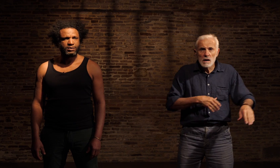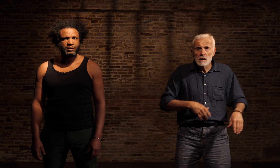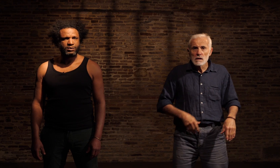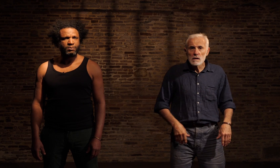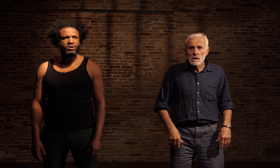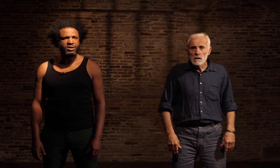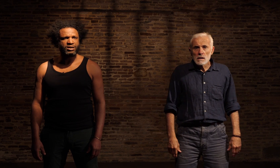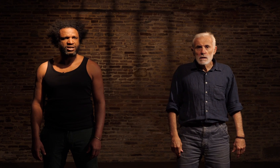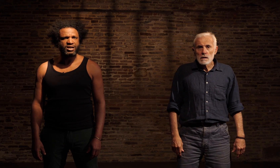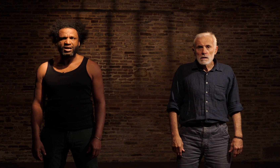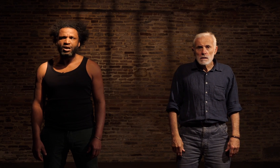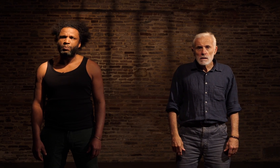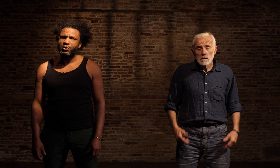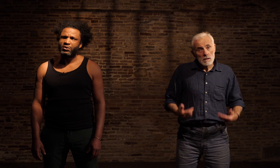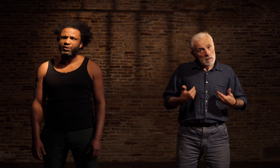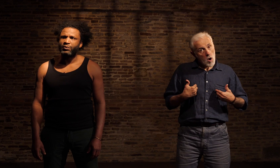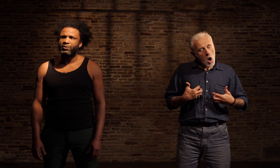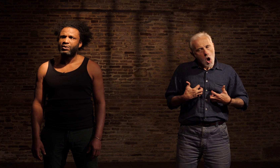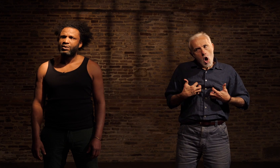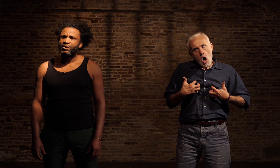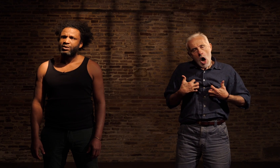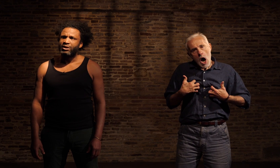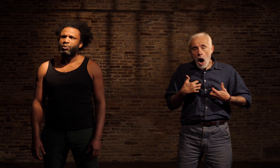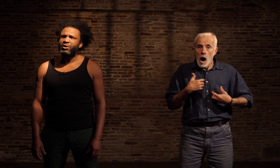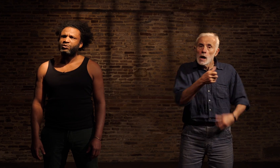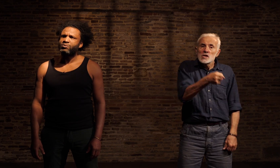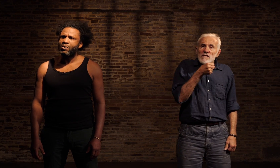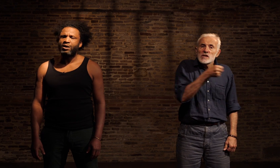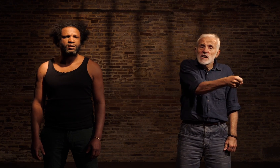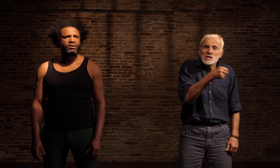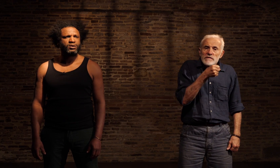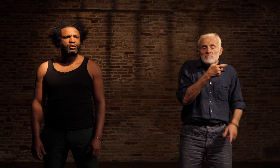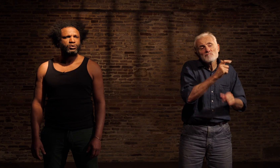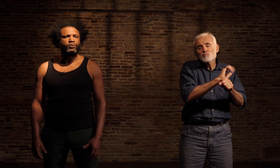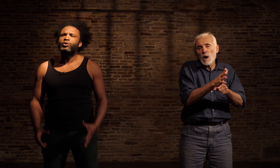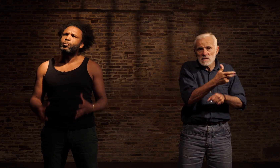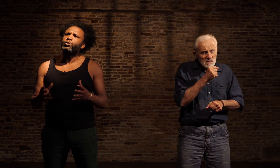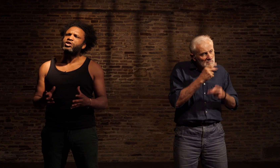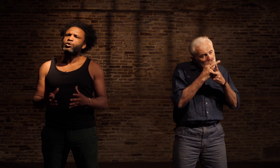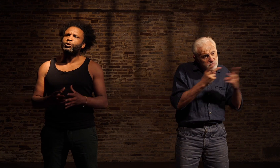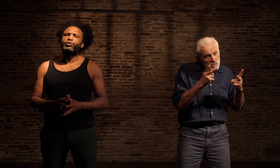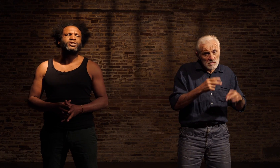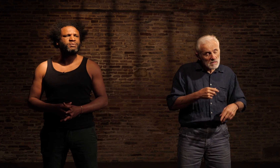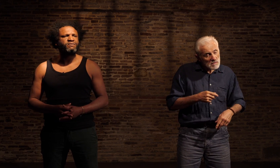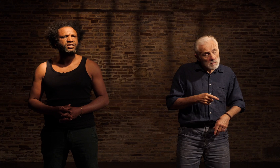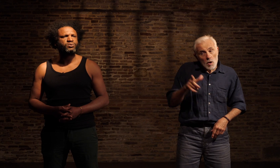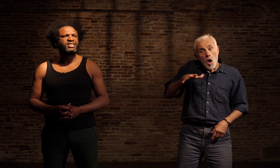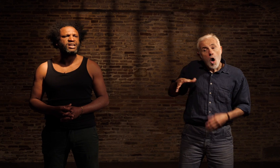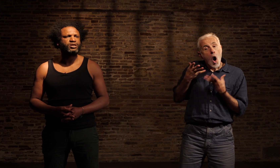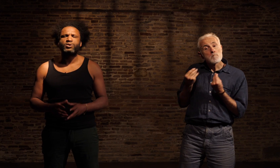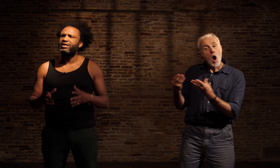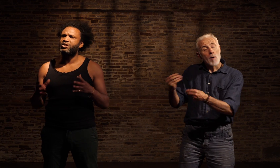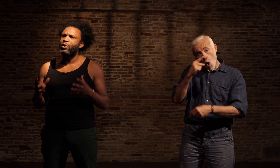dans ma colère j'ai déclaré un reporter que la population noire devait se protéger contre ce type d' invasion